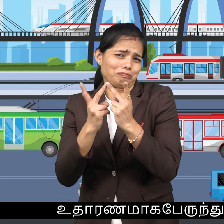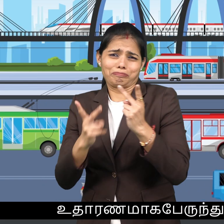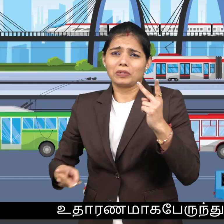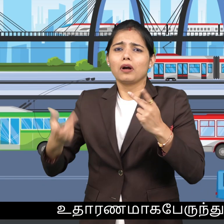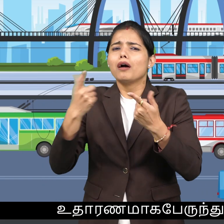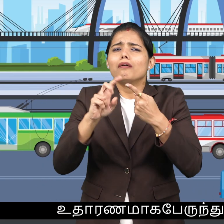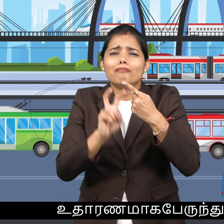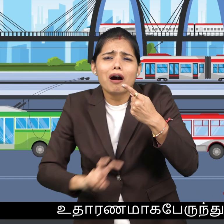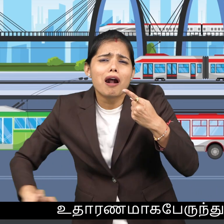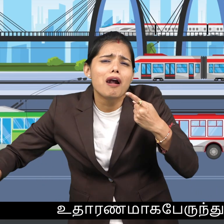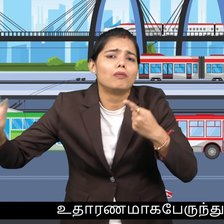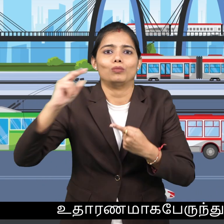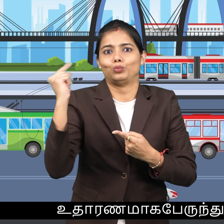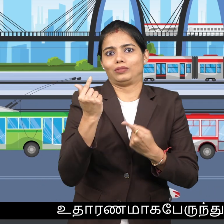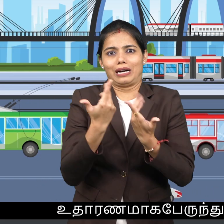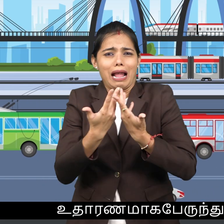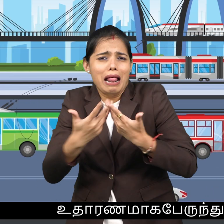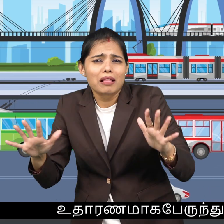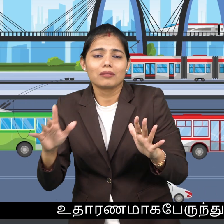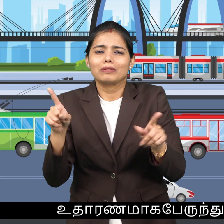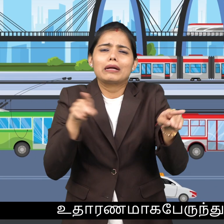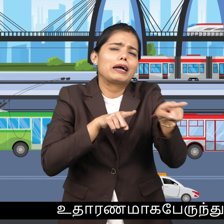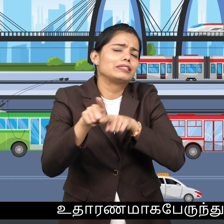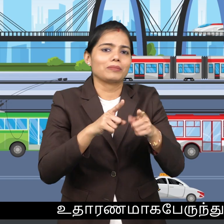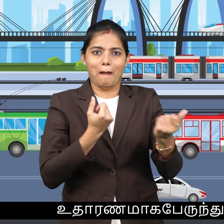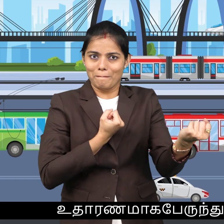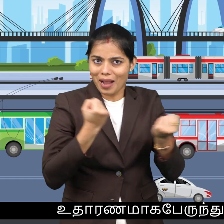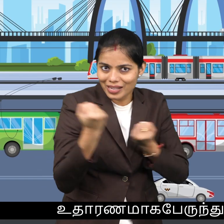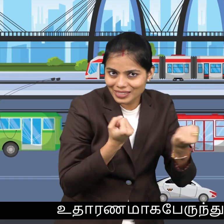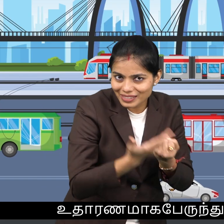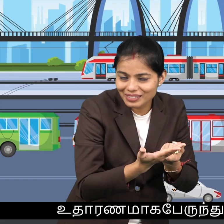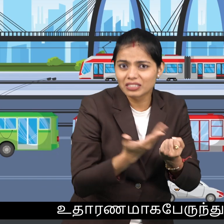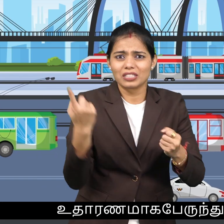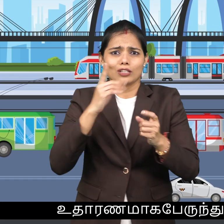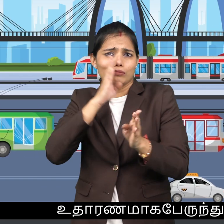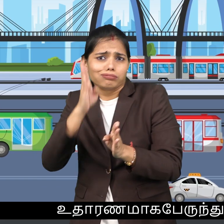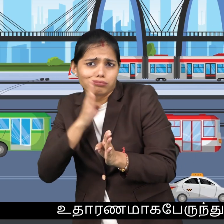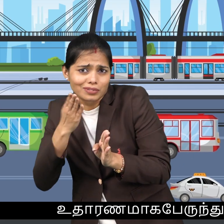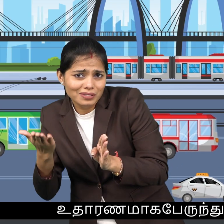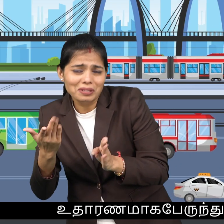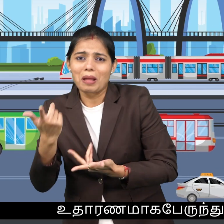உதாரணமாக பேருந்துகள், ரயில்கள் மற்றும் மெட்ரோக்கள்.